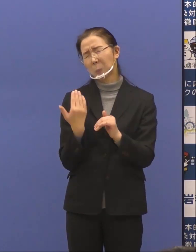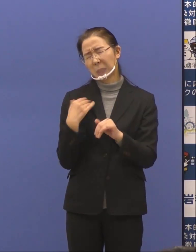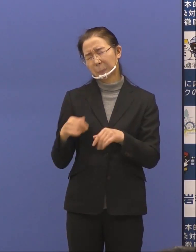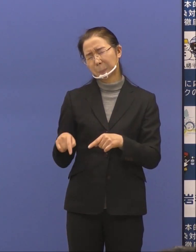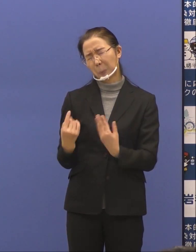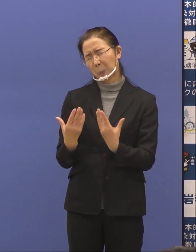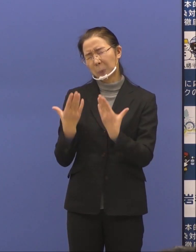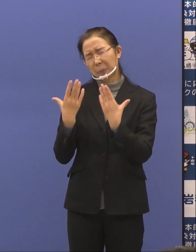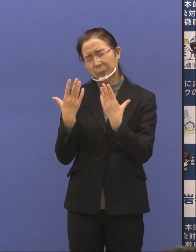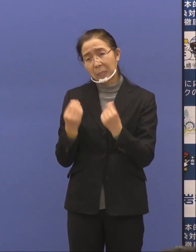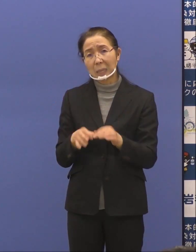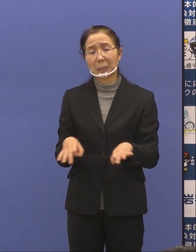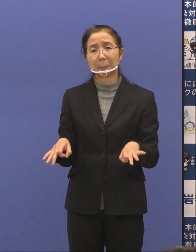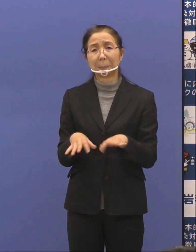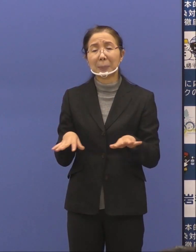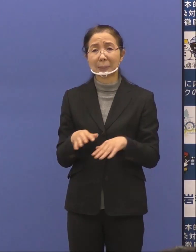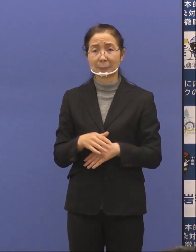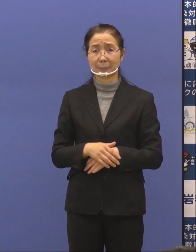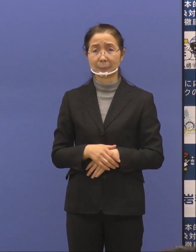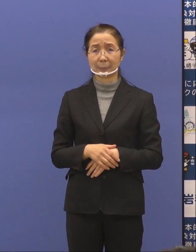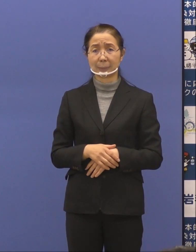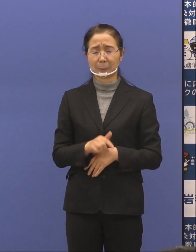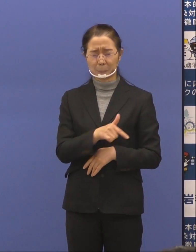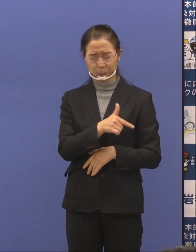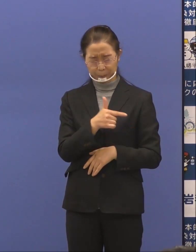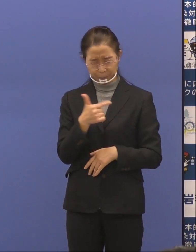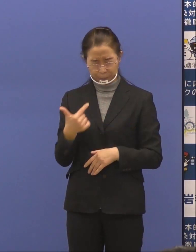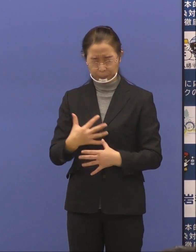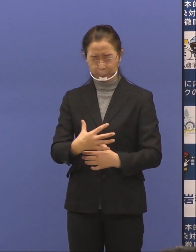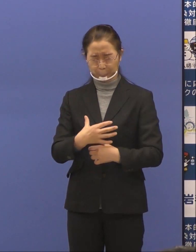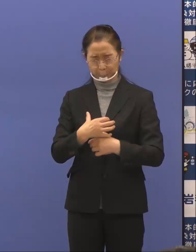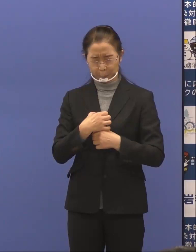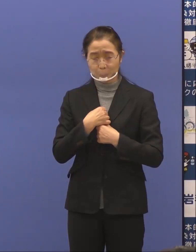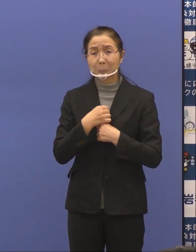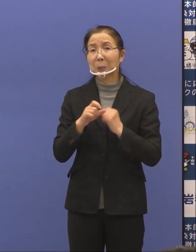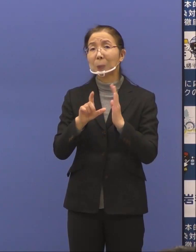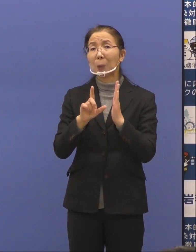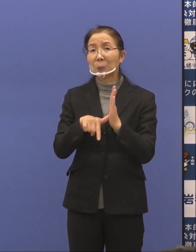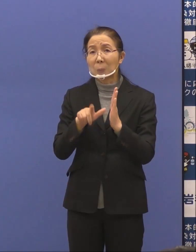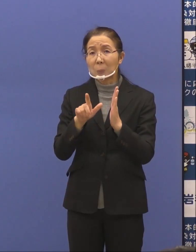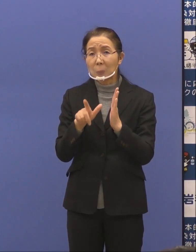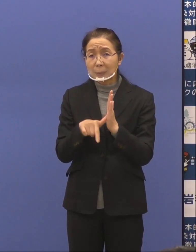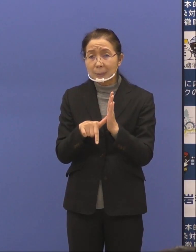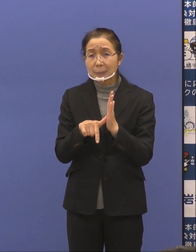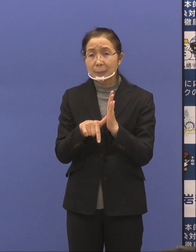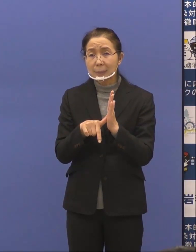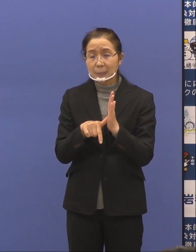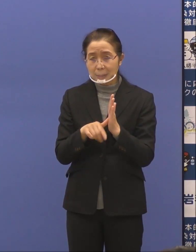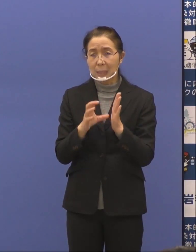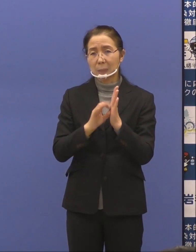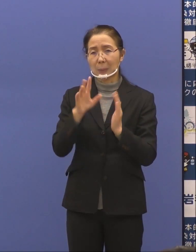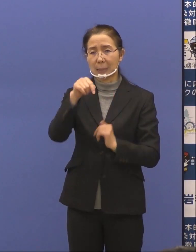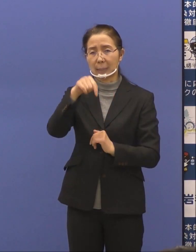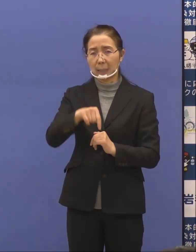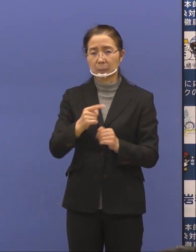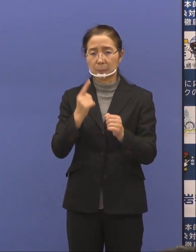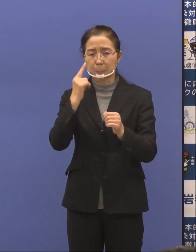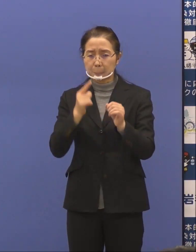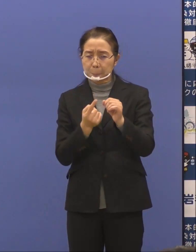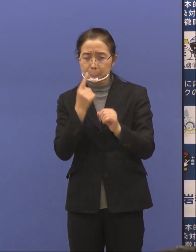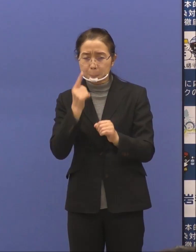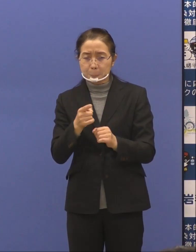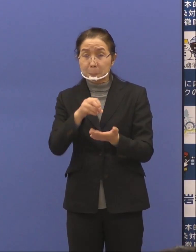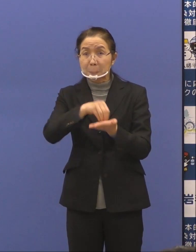なわけですから、特に気をつけなければならないような時にそういう事案があった